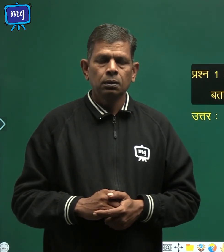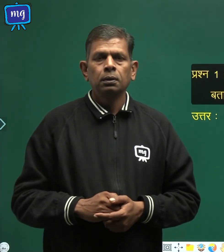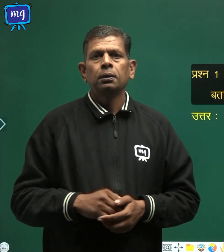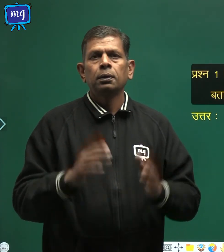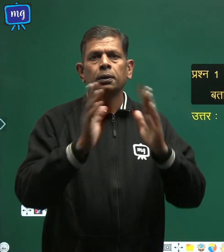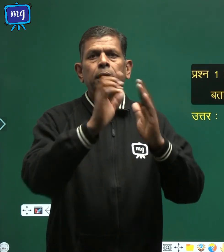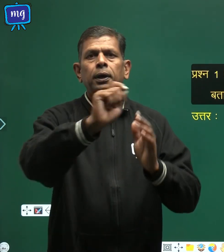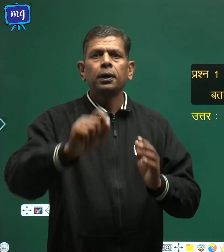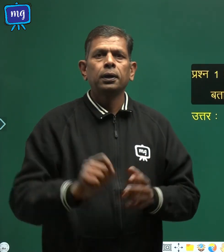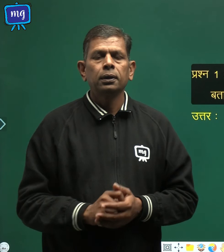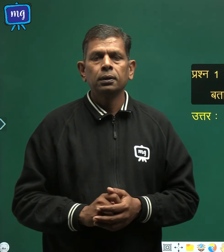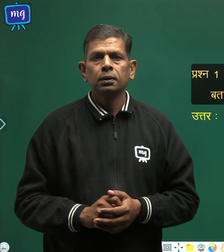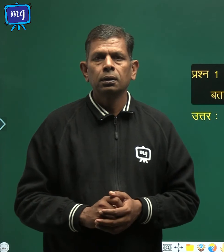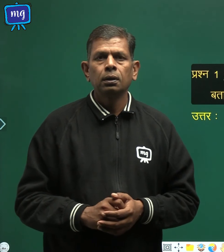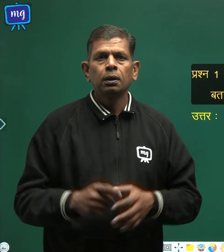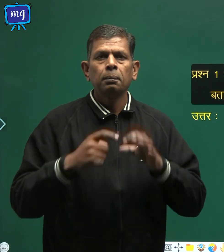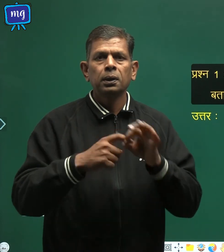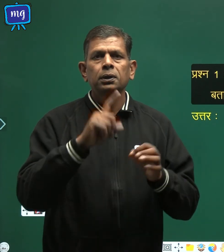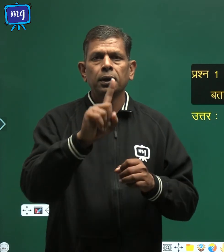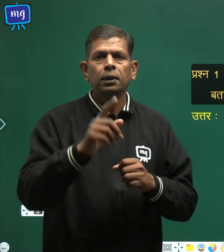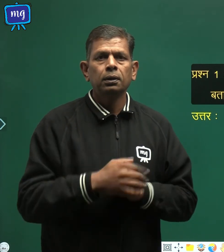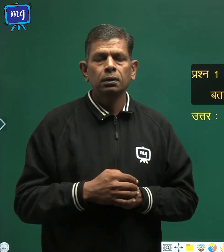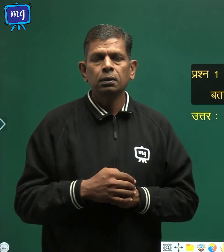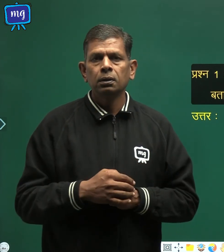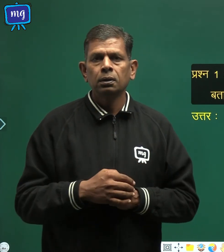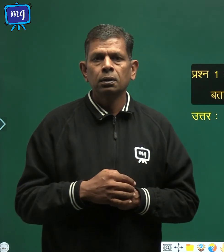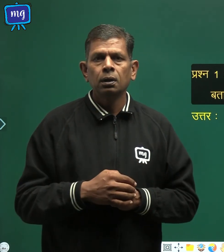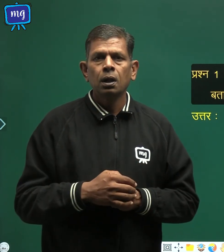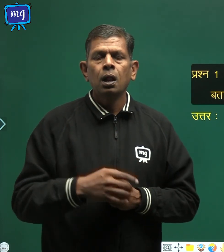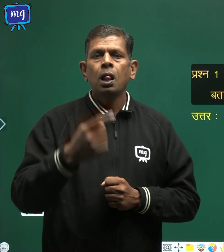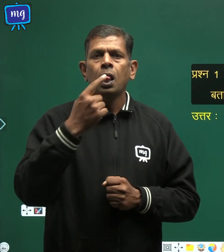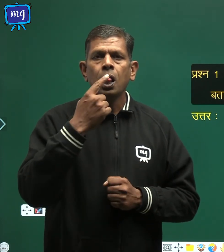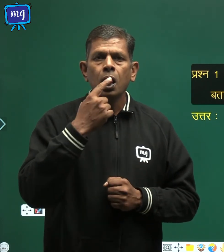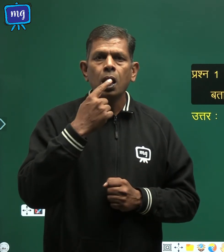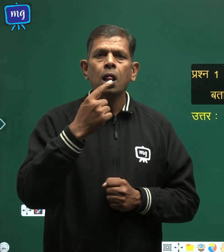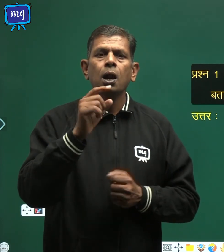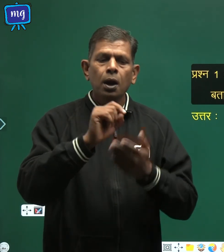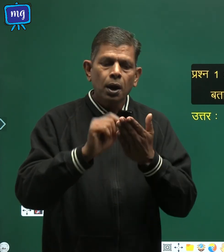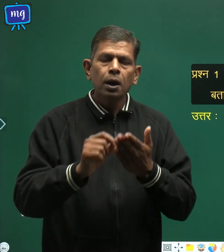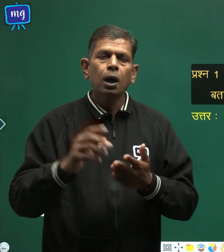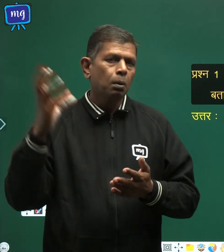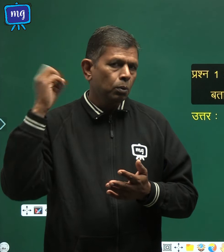गृह कार्य प्रश्न 1, रेड डाटा पुस्तक के